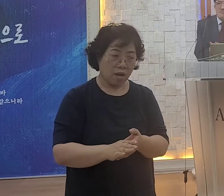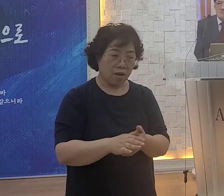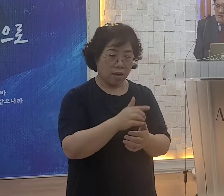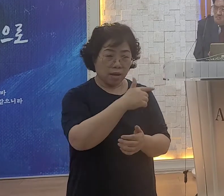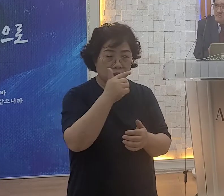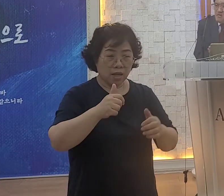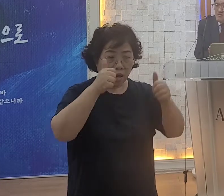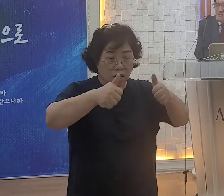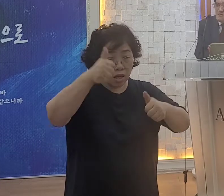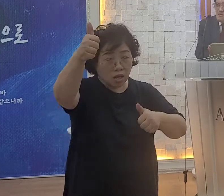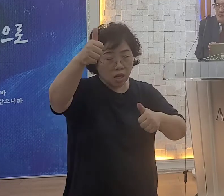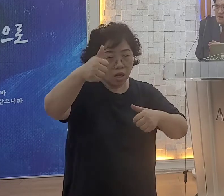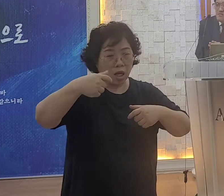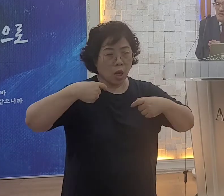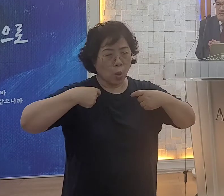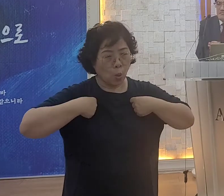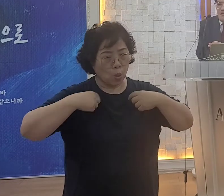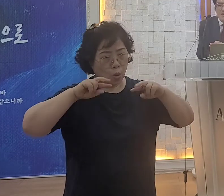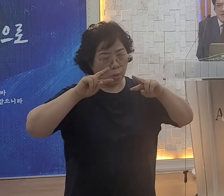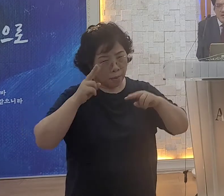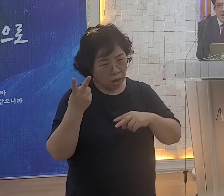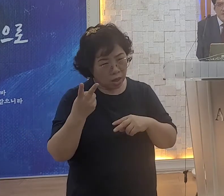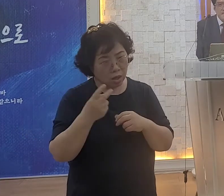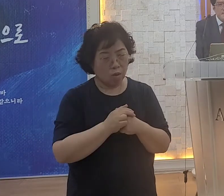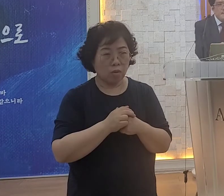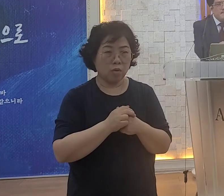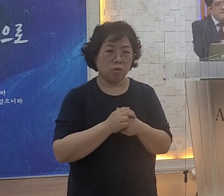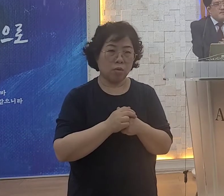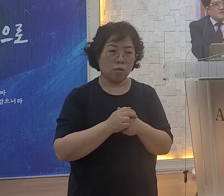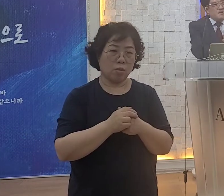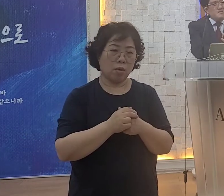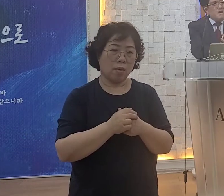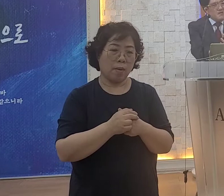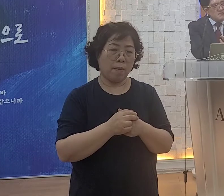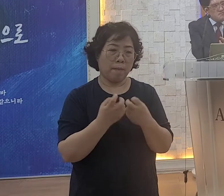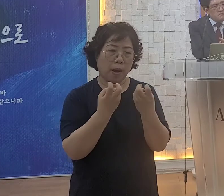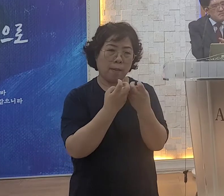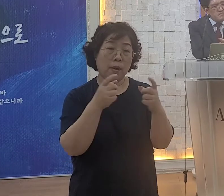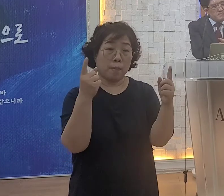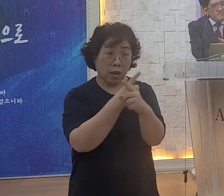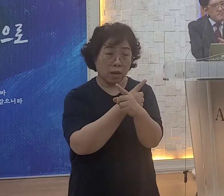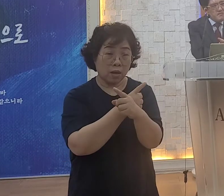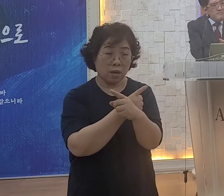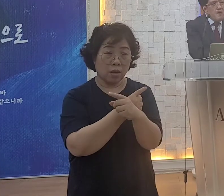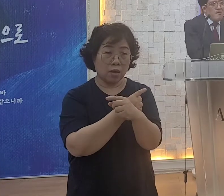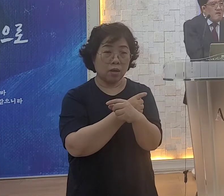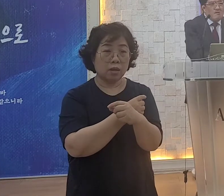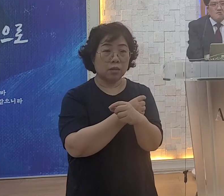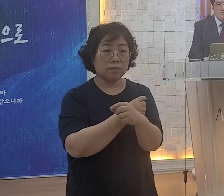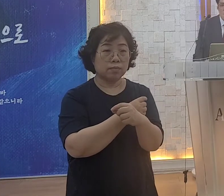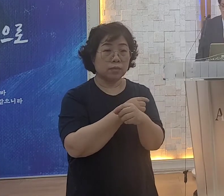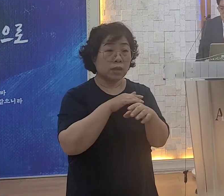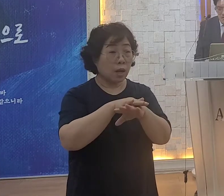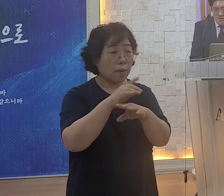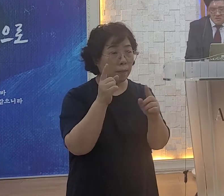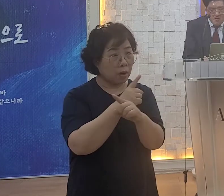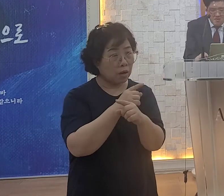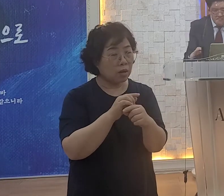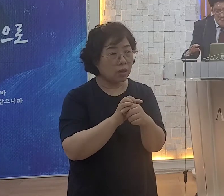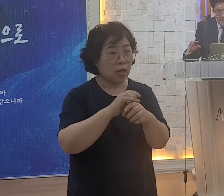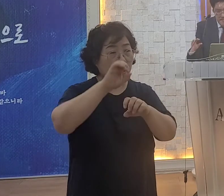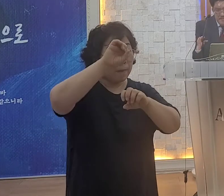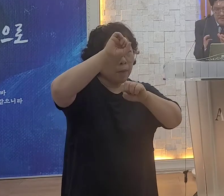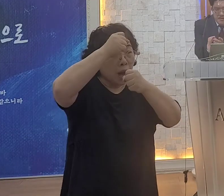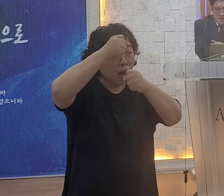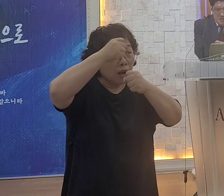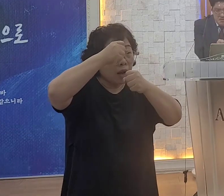좀 모양이 좀 바뀝니다. 왜 바뀌냐면 발에다가 끈을 하나 채워. 발에 그냥 이렇게